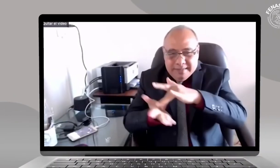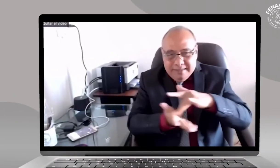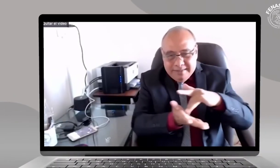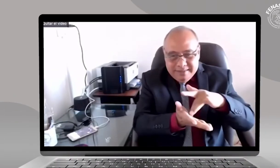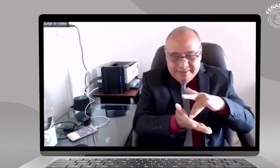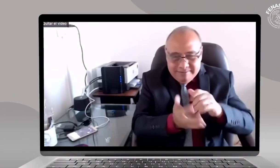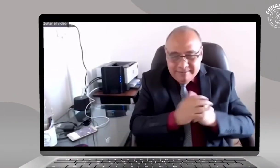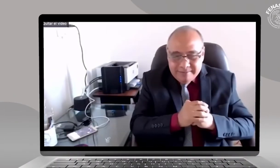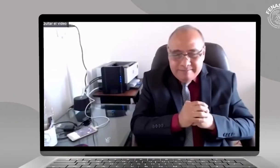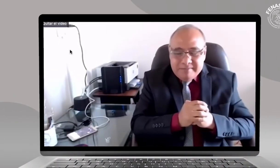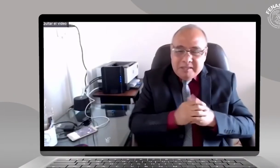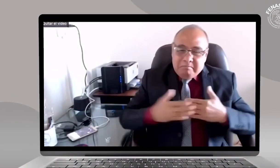Un saludo a todos los participantes.